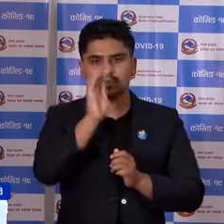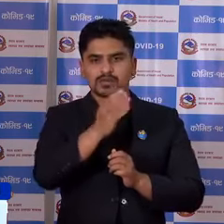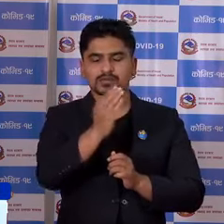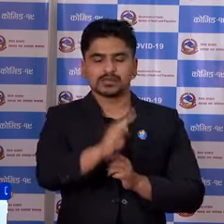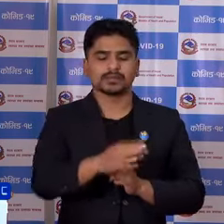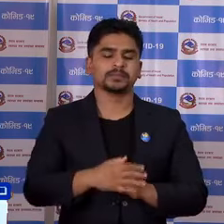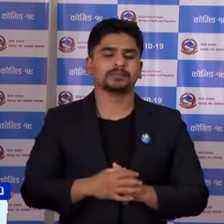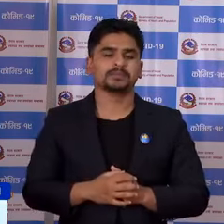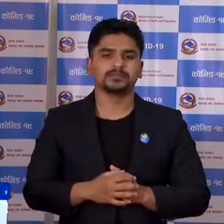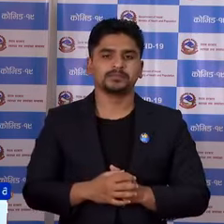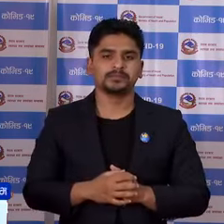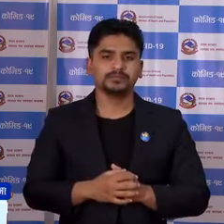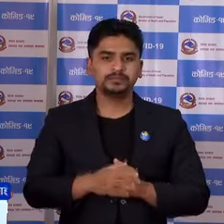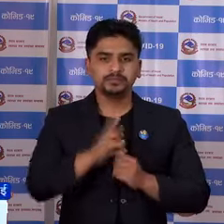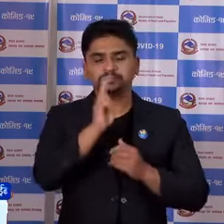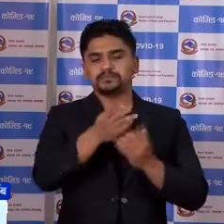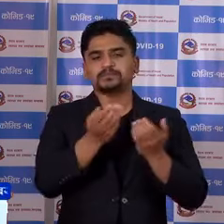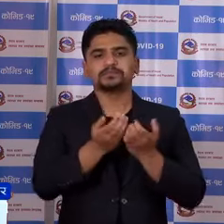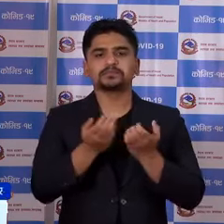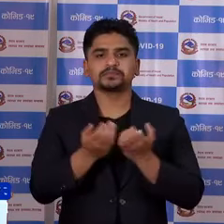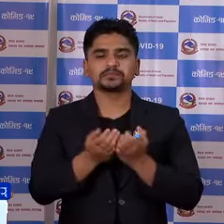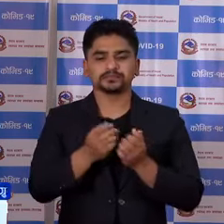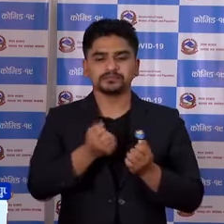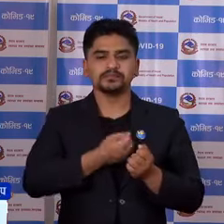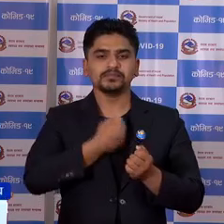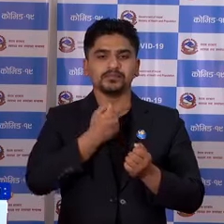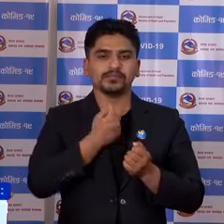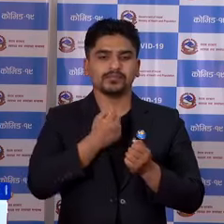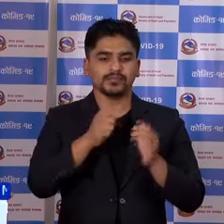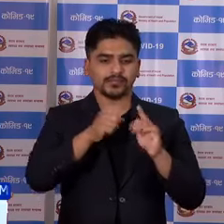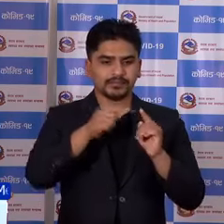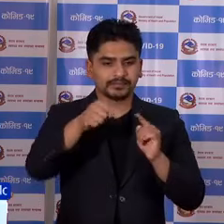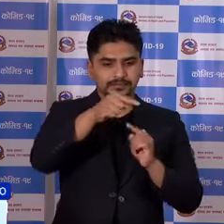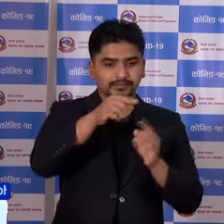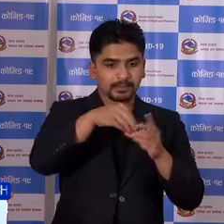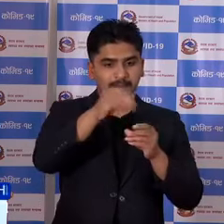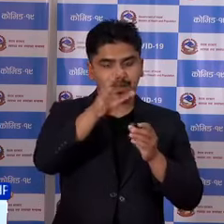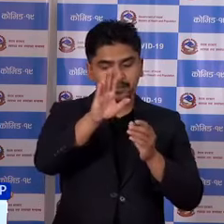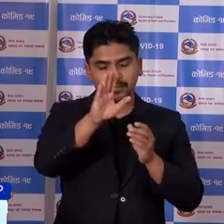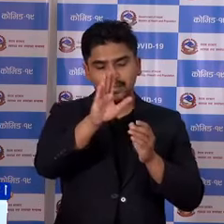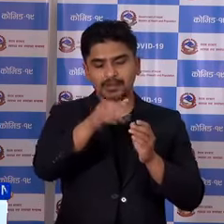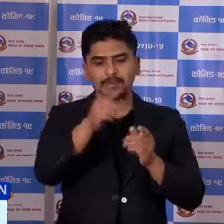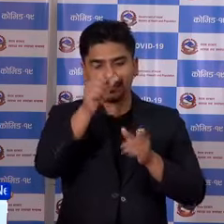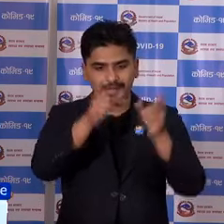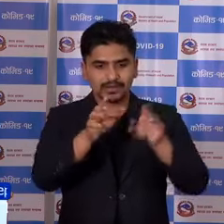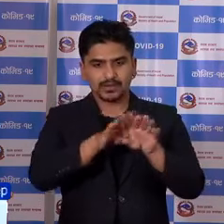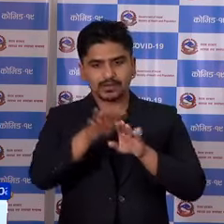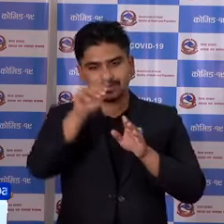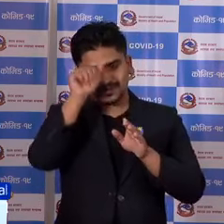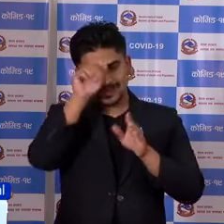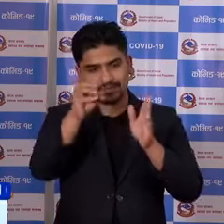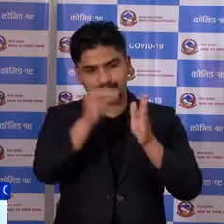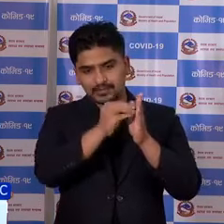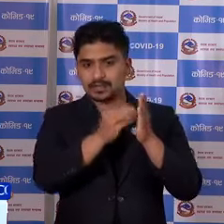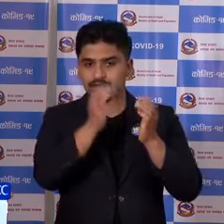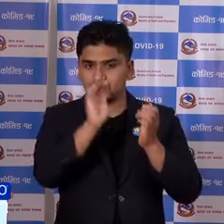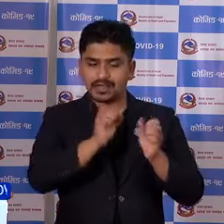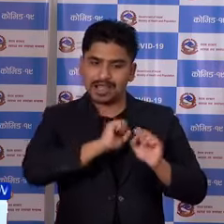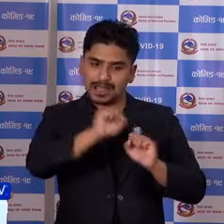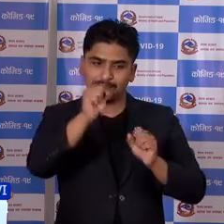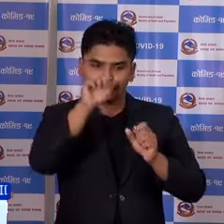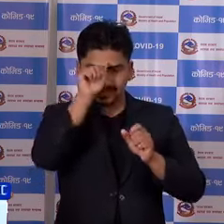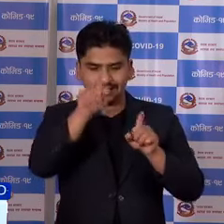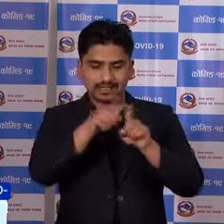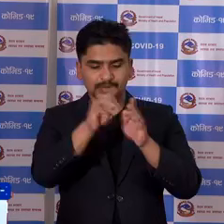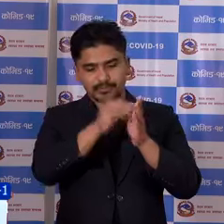पनि सक्नुहुन्छ। यसरी आफ्नो वरिपरिका बाहिरबाट आएका व्यक्तिहरूको विवरण पनि दिन सक्नुहुन्छ र आफ्नो विवरण पनि